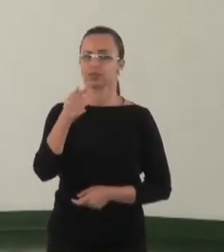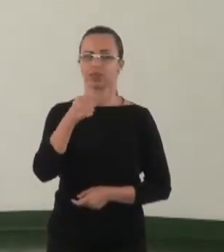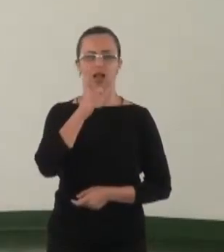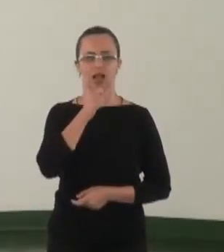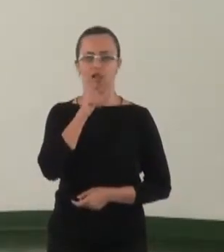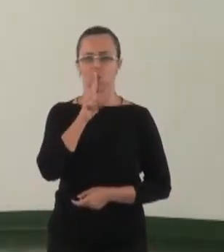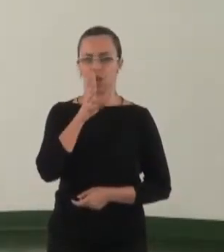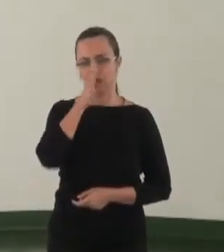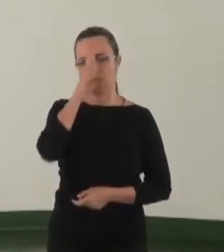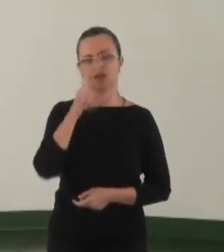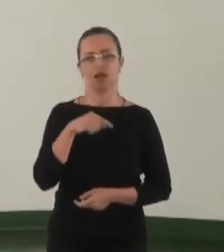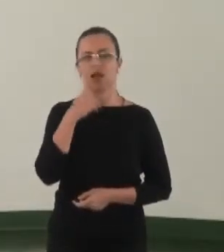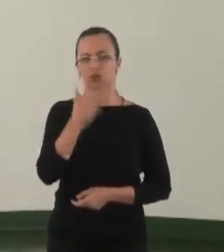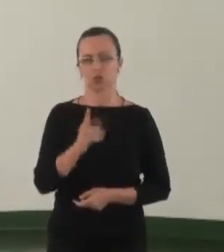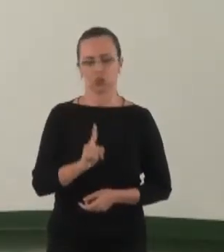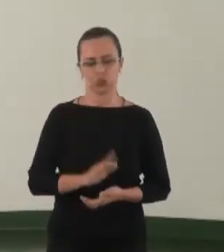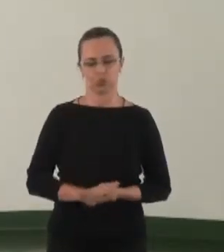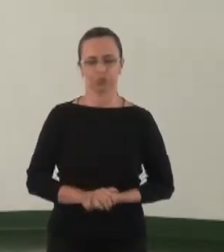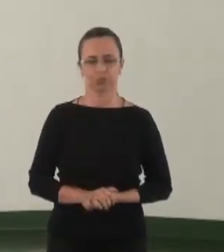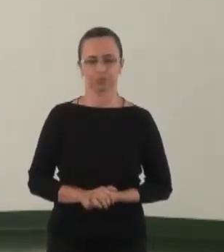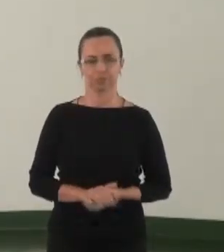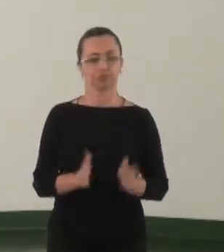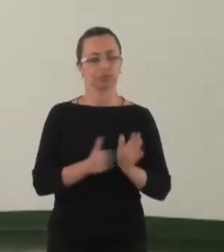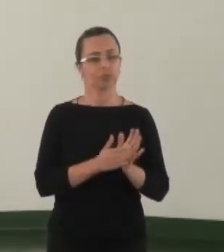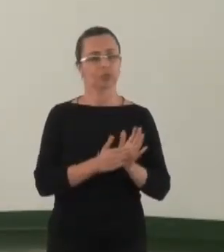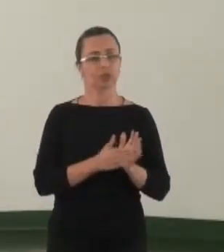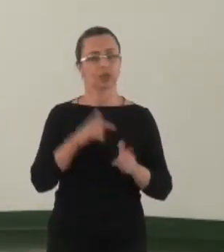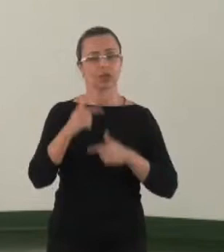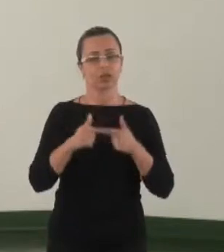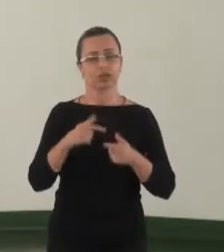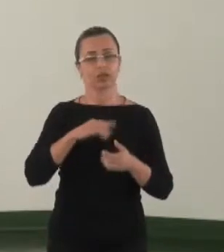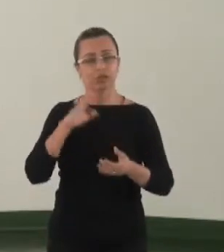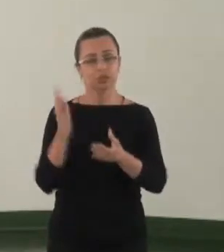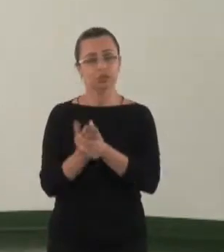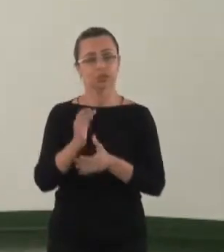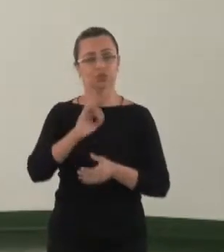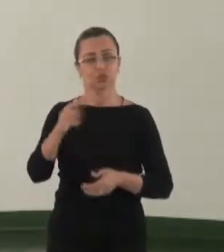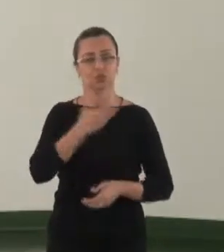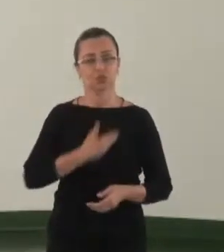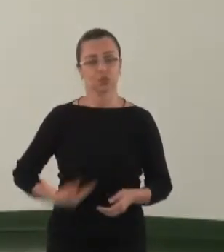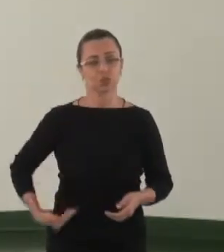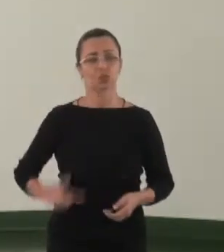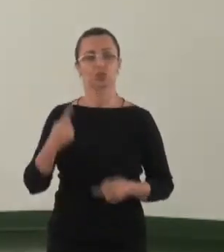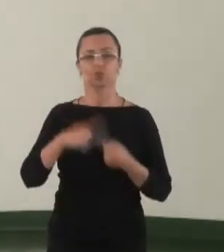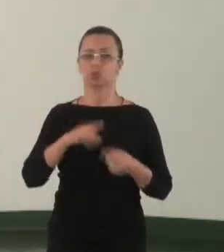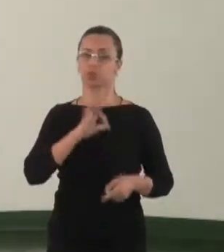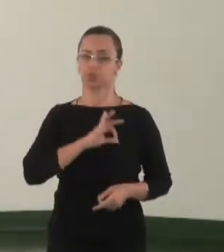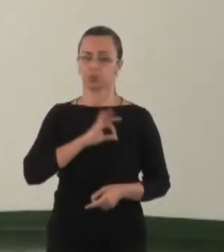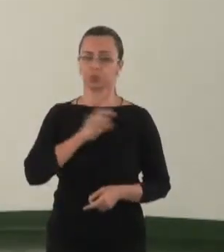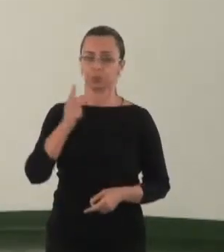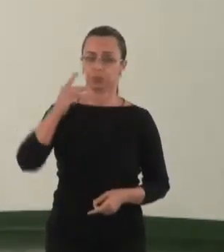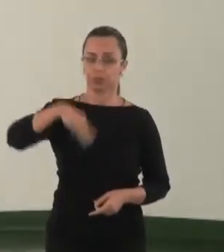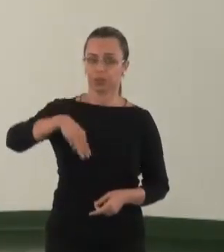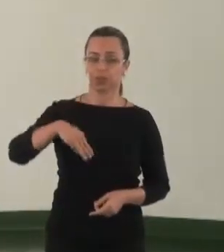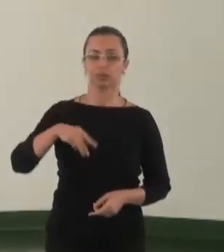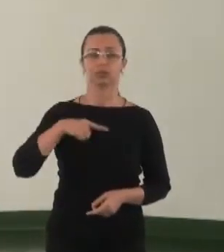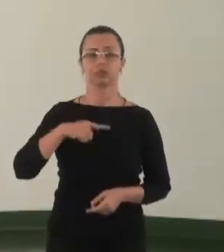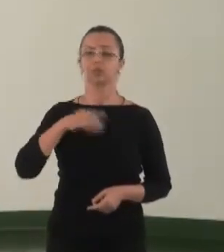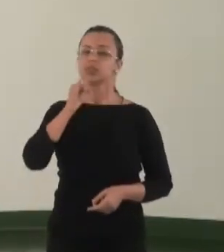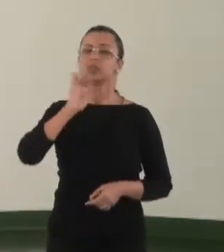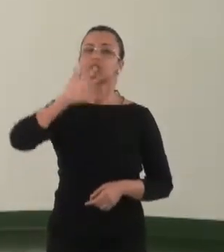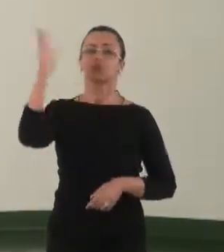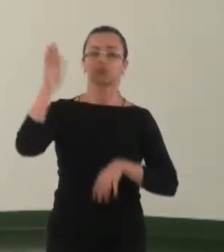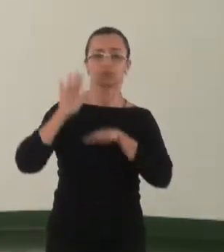em vão. Proposição de ação civil pública para garantir a adoção de procedimentos pela polícia militar nos casos das